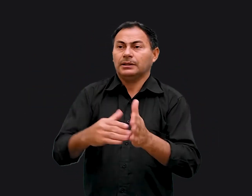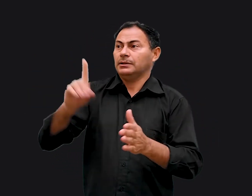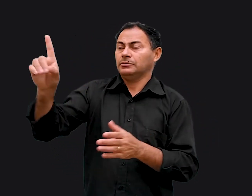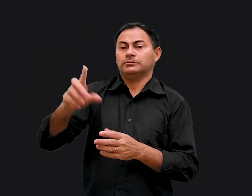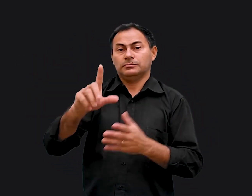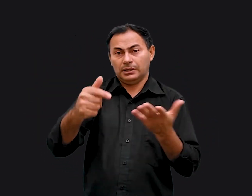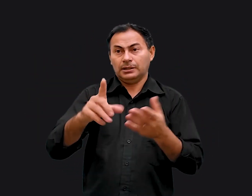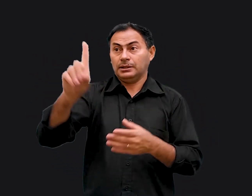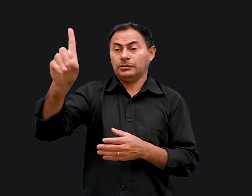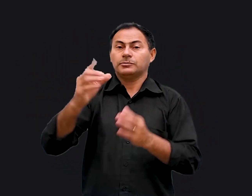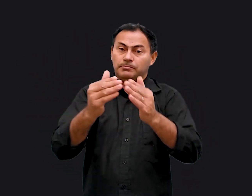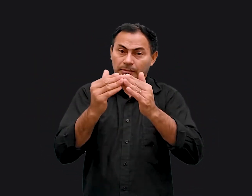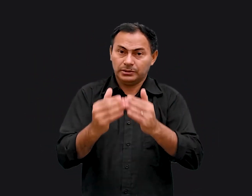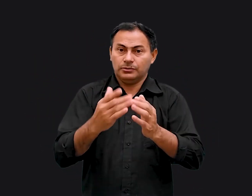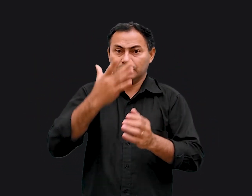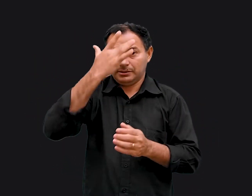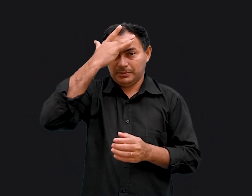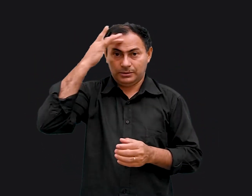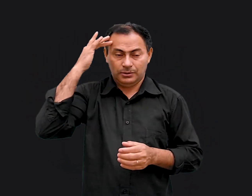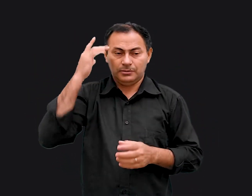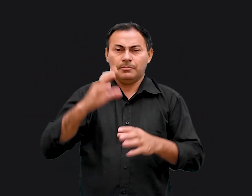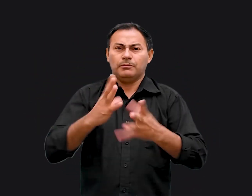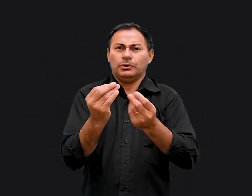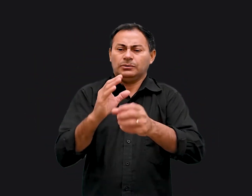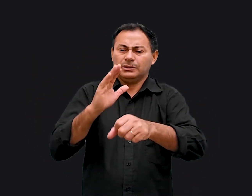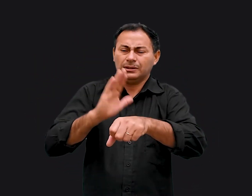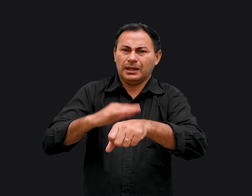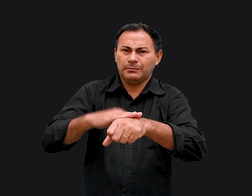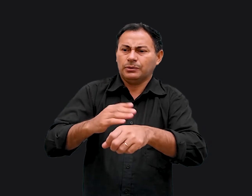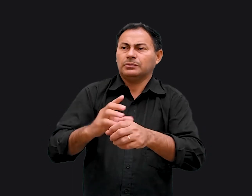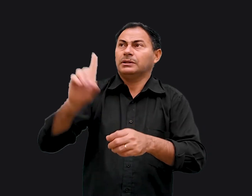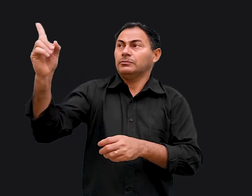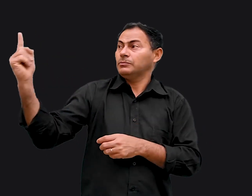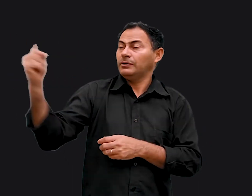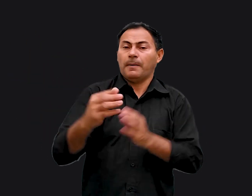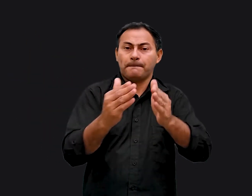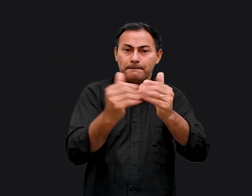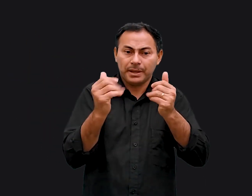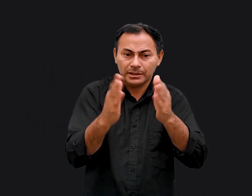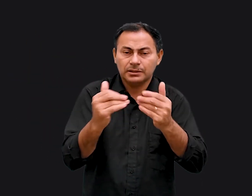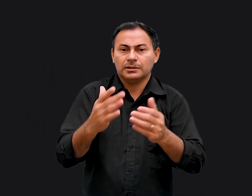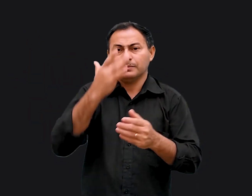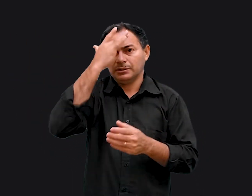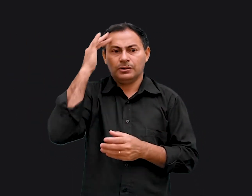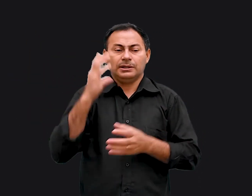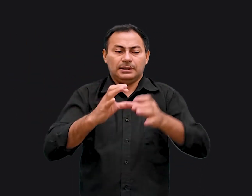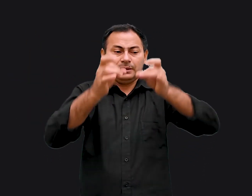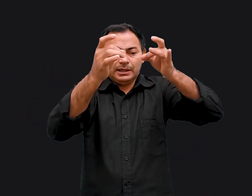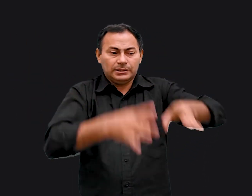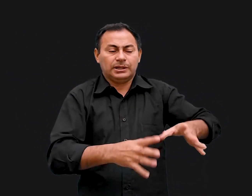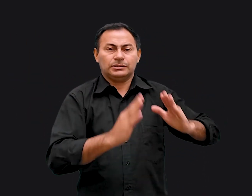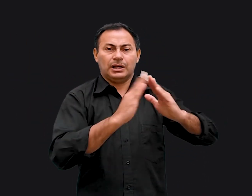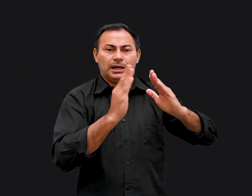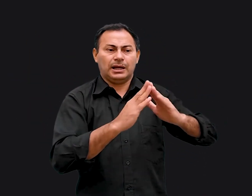Deus? Foi isso que Deus pediu a esse homem. Por muito tempo Deus vinha pedindo a esse homem para deixar o seu lar,